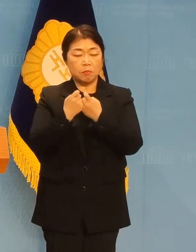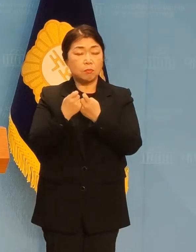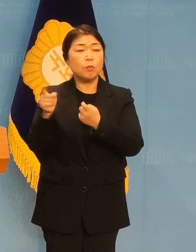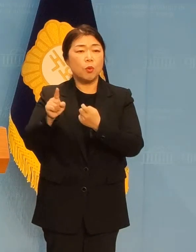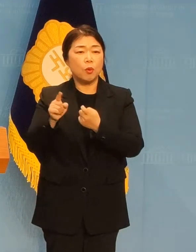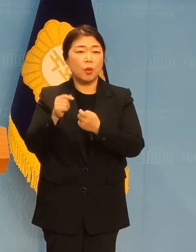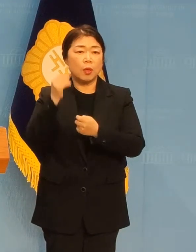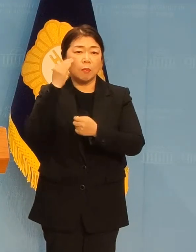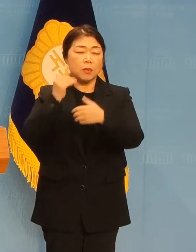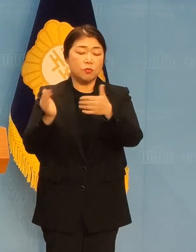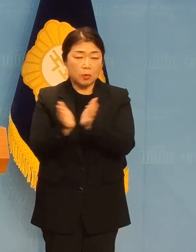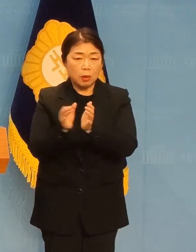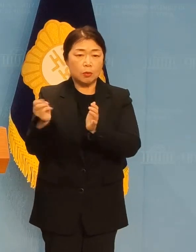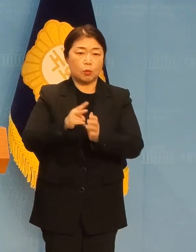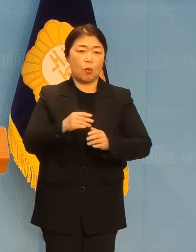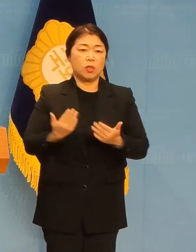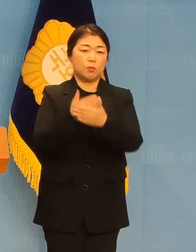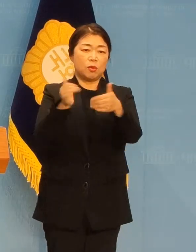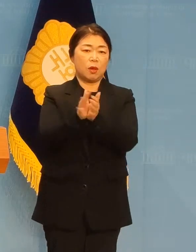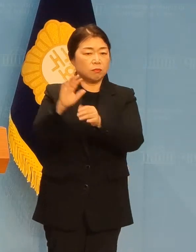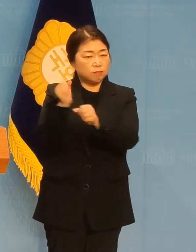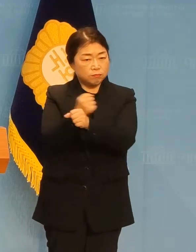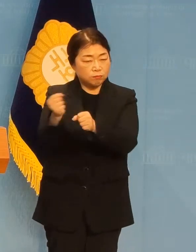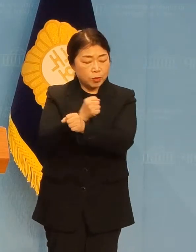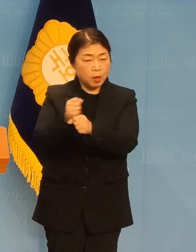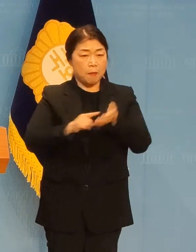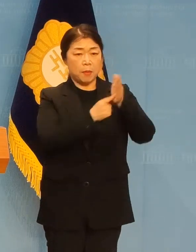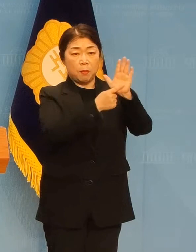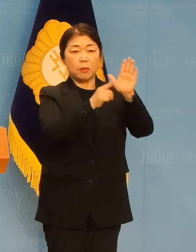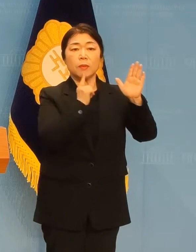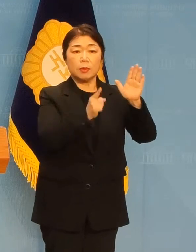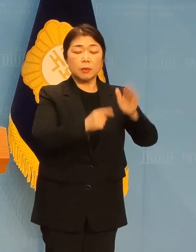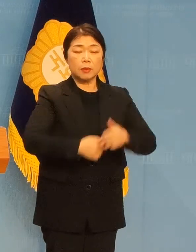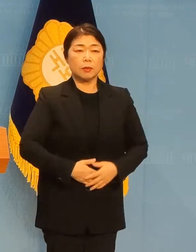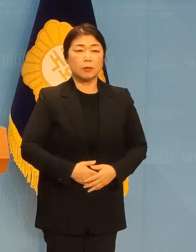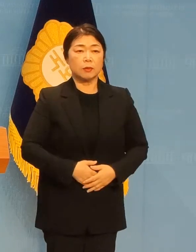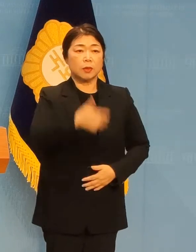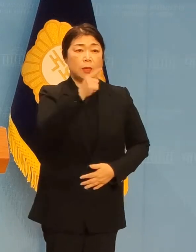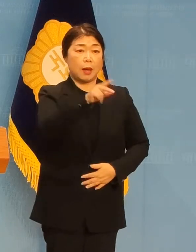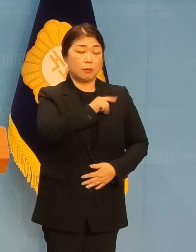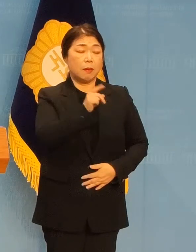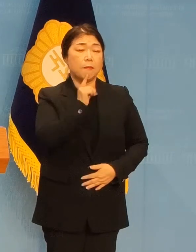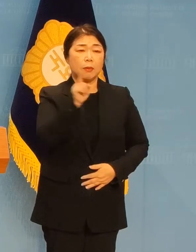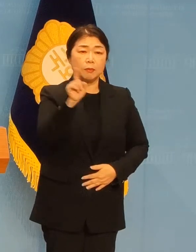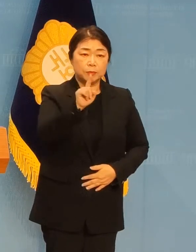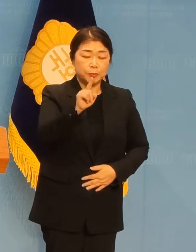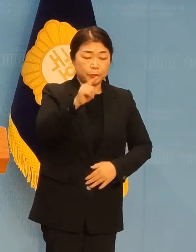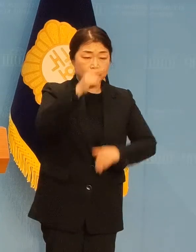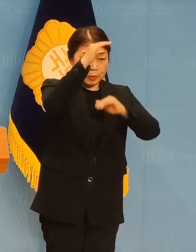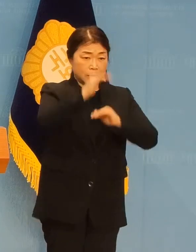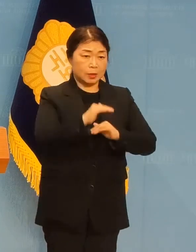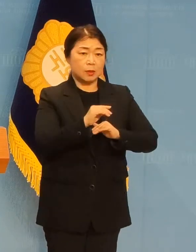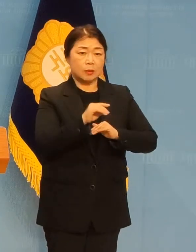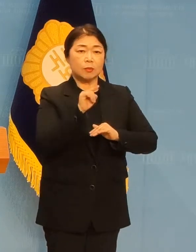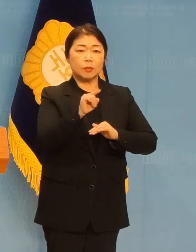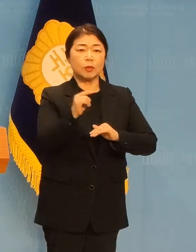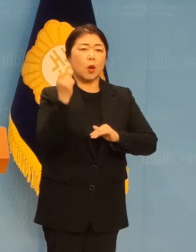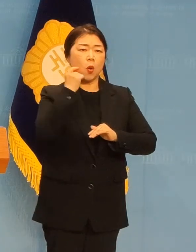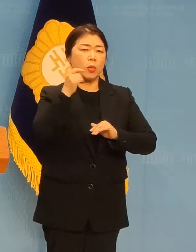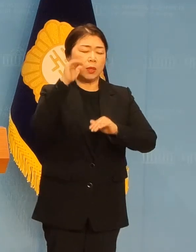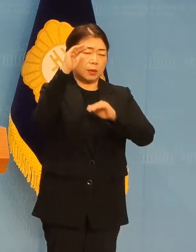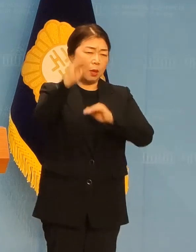주장했습니다. 나경원 의원의 발언은 정치적 이득을 목적으로 허위사실을 공표한 것임과